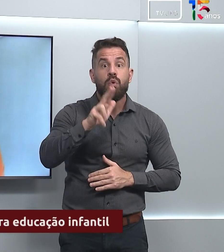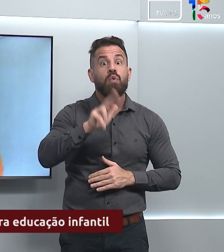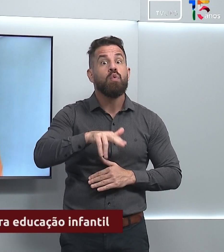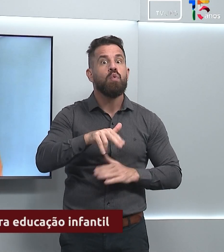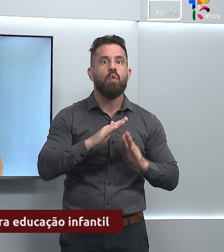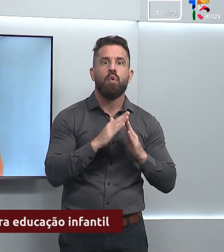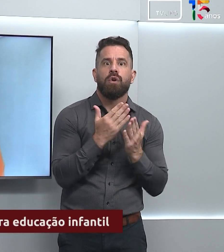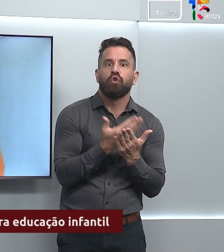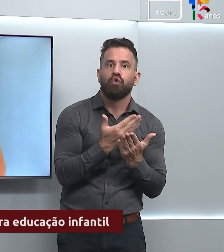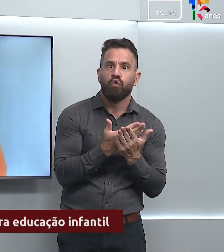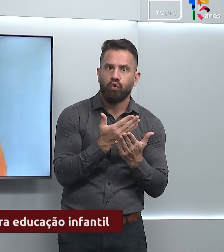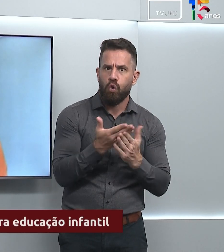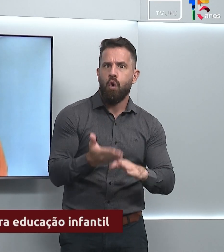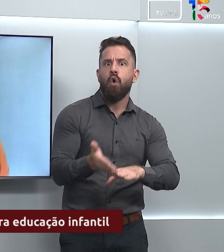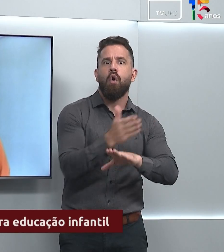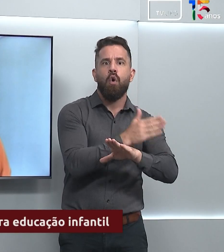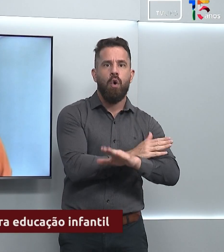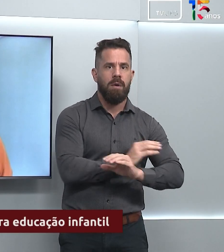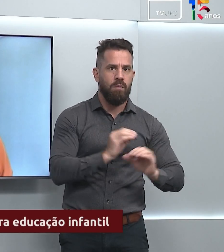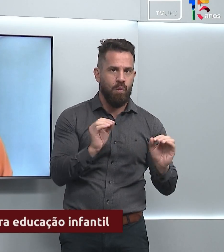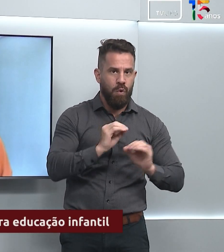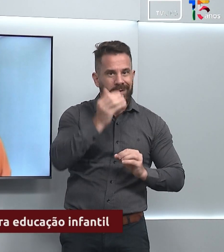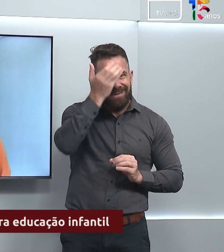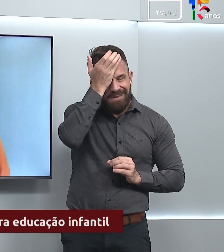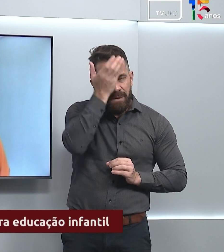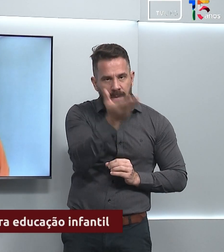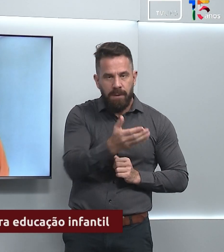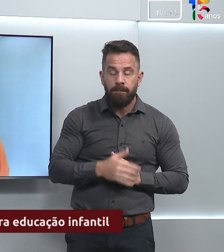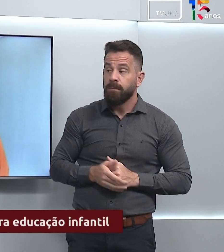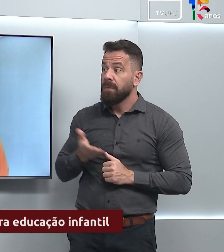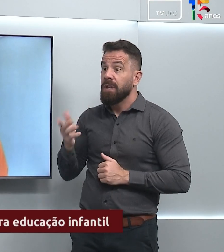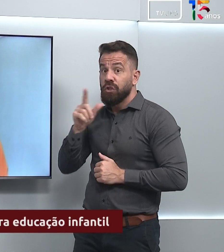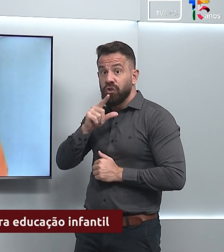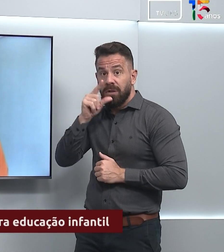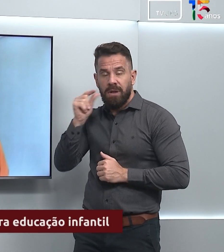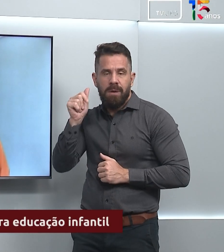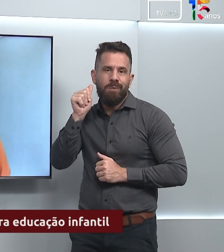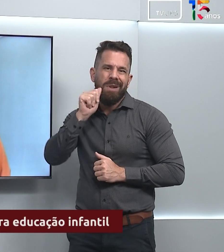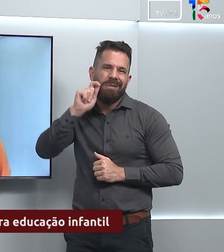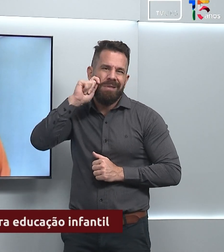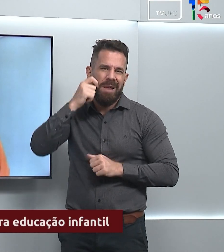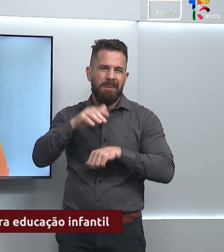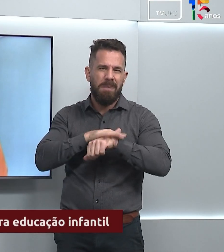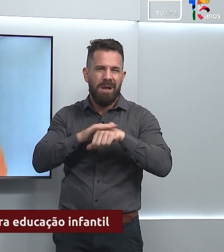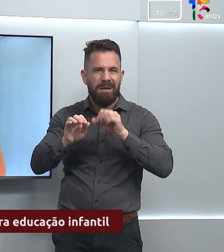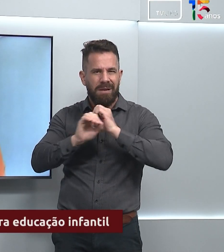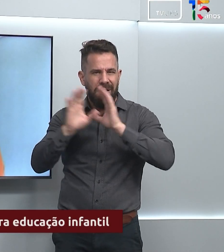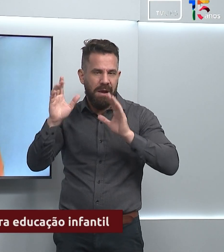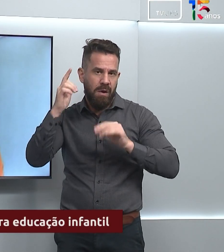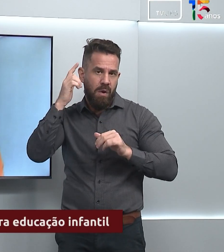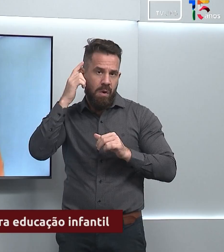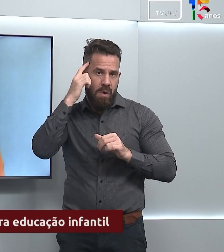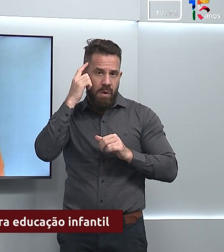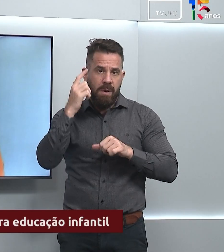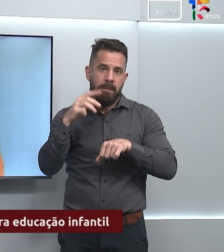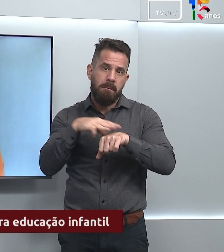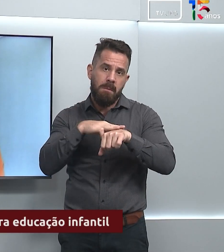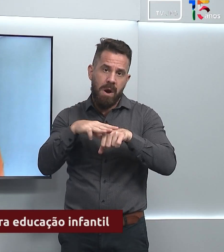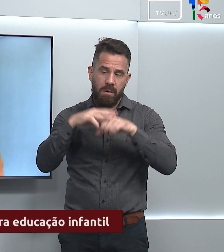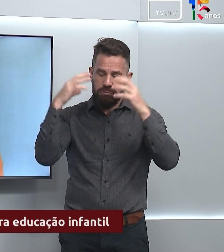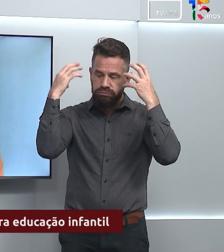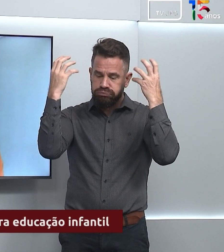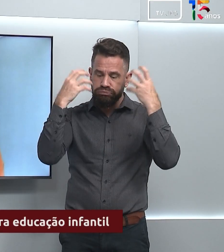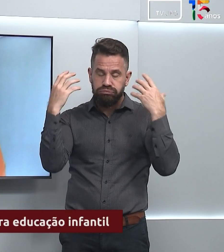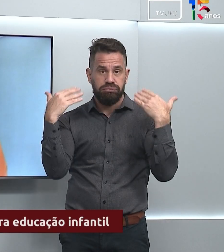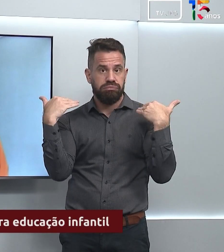de ensino. Meu nome é Janaína de Oliveira, sou mulher negra de pele clara, tenho olhos castanhos, meus cabelos são castanhos cacheados na altura dos